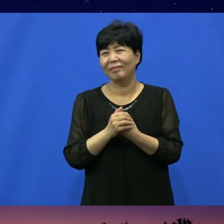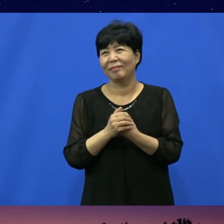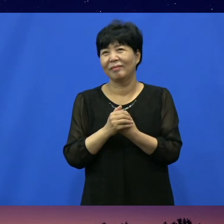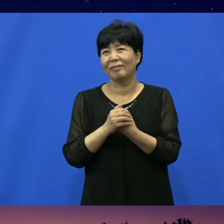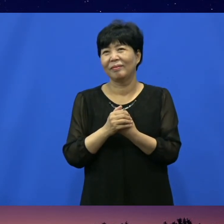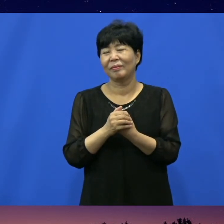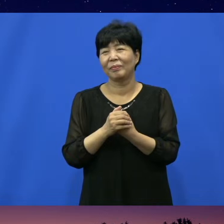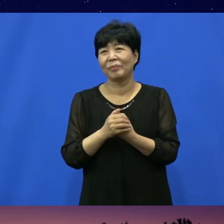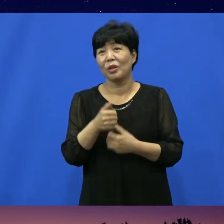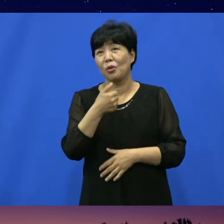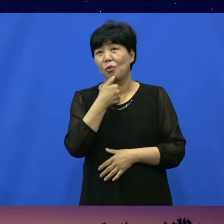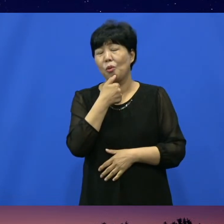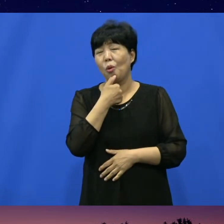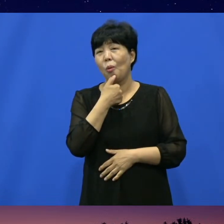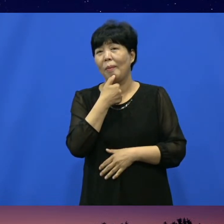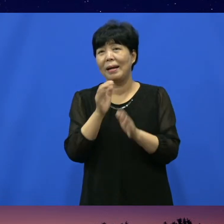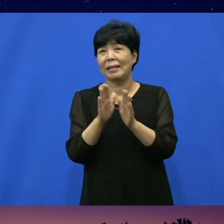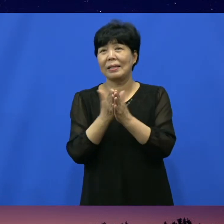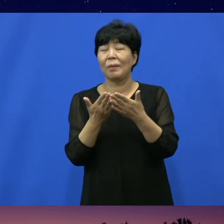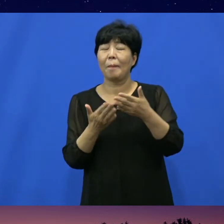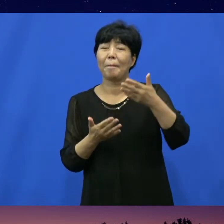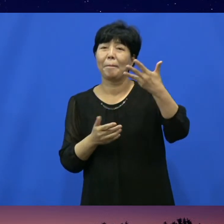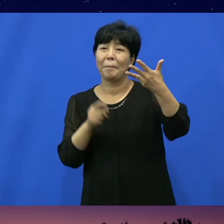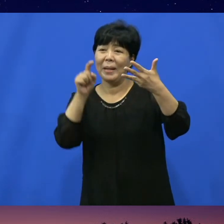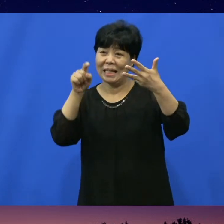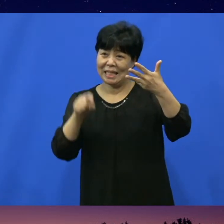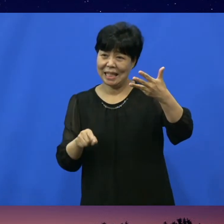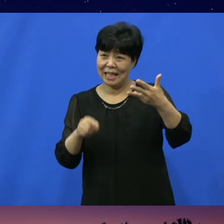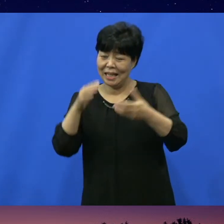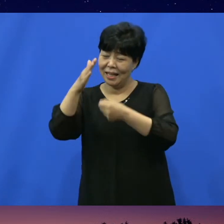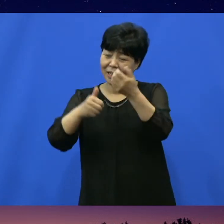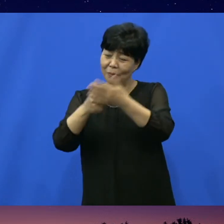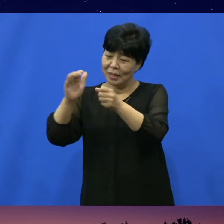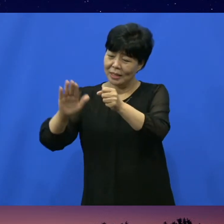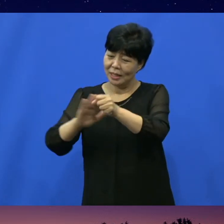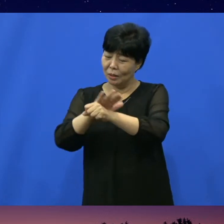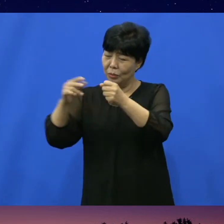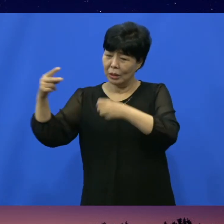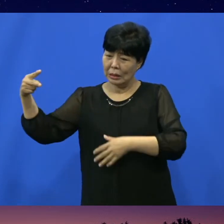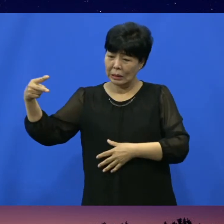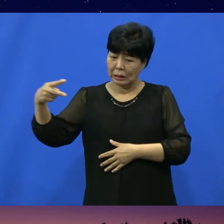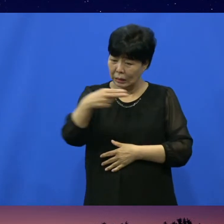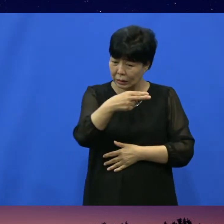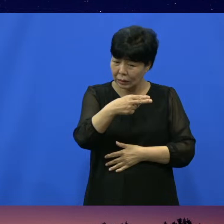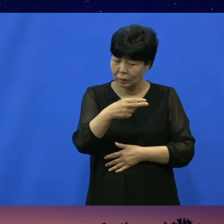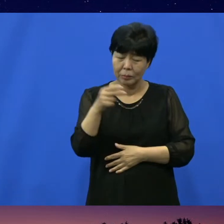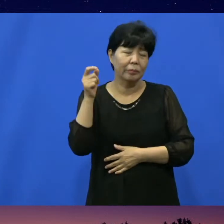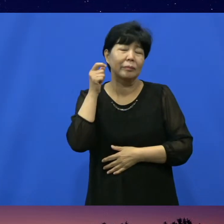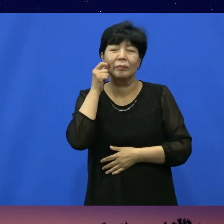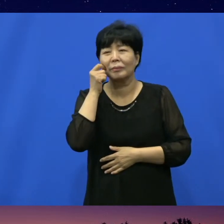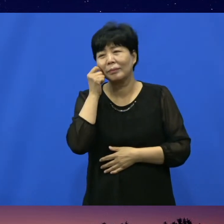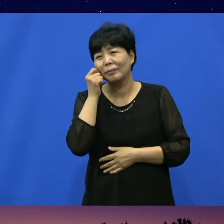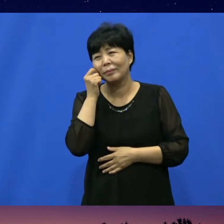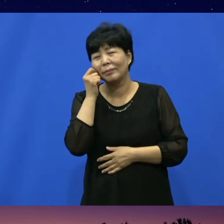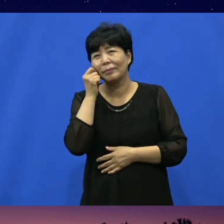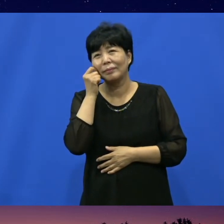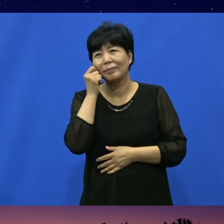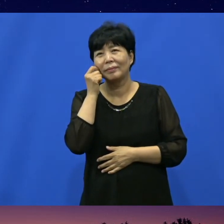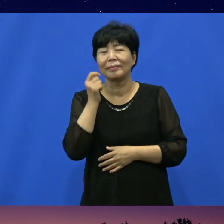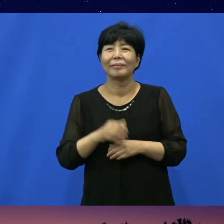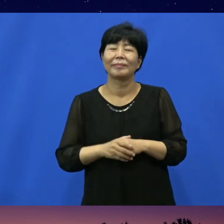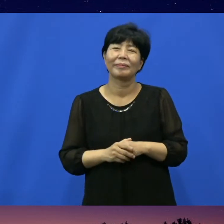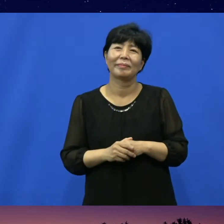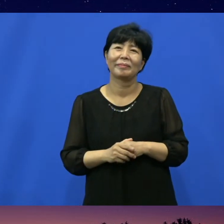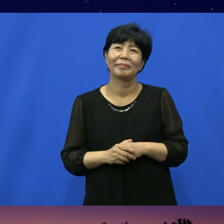요한 로마서 8장을 보세요. 그 사랑에서 끊을 수 있는 게 세상에 존재하지 않아요. 그 사랑을 꺼트릴 수 있는 물이